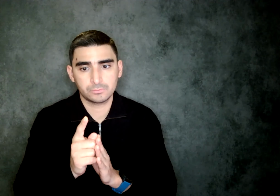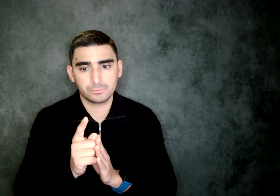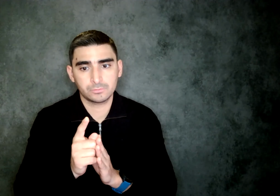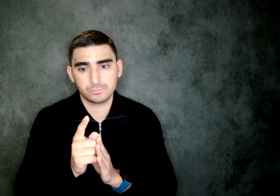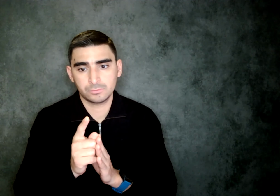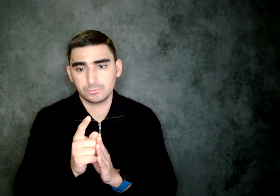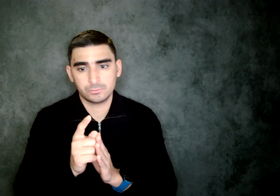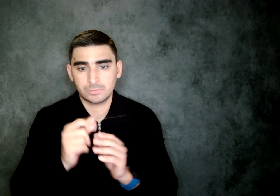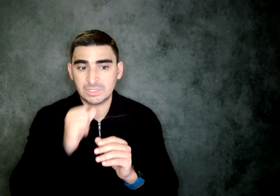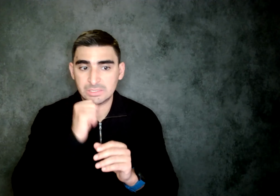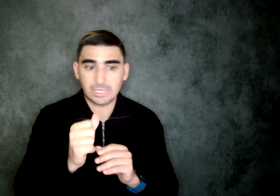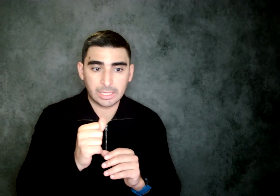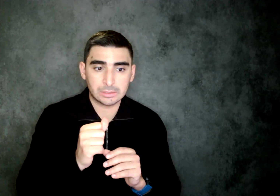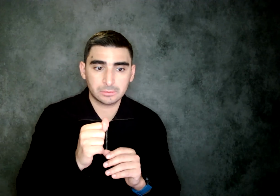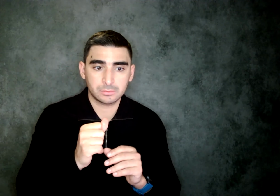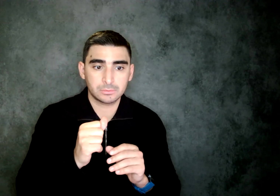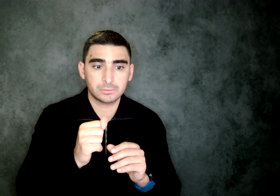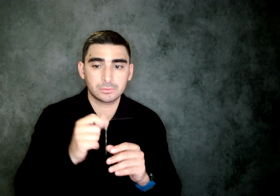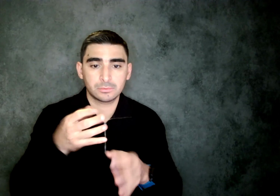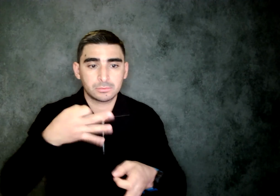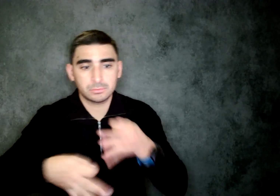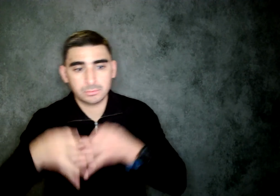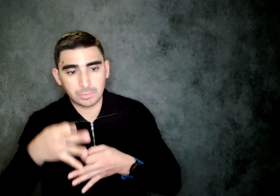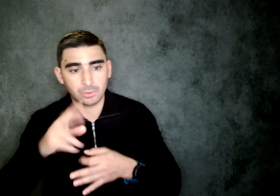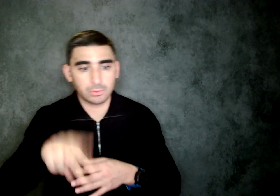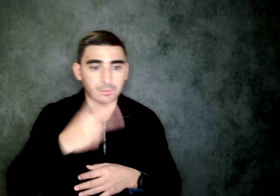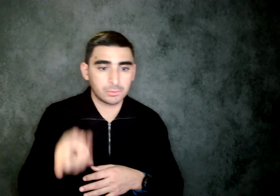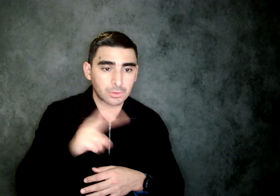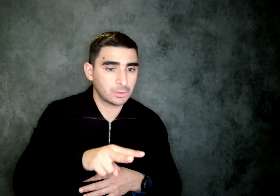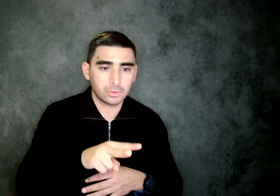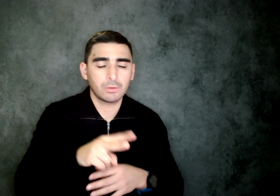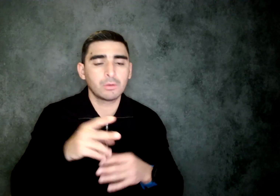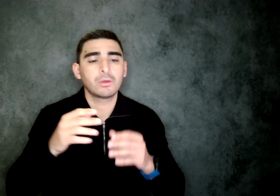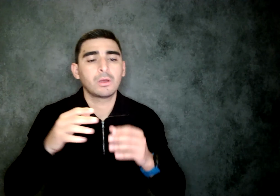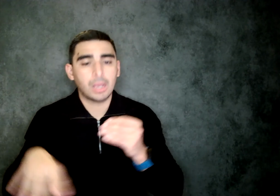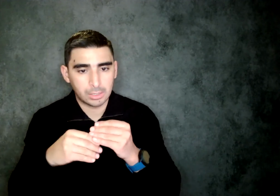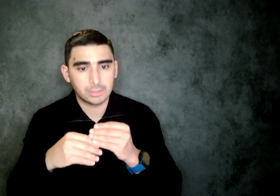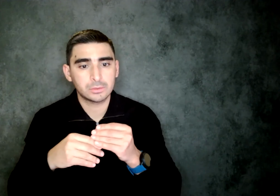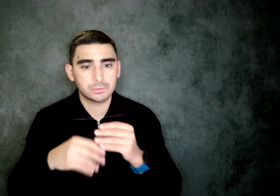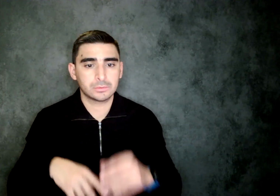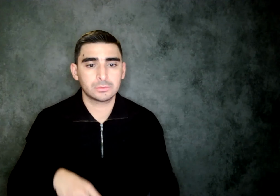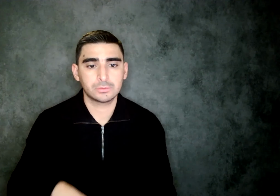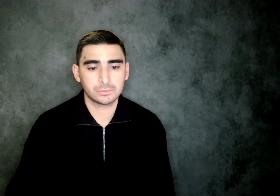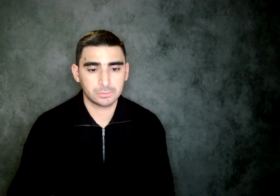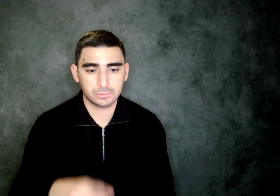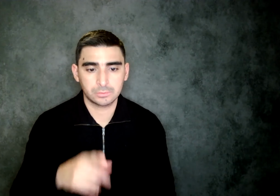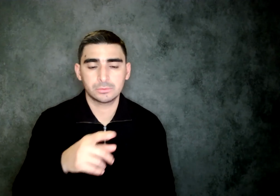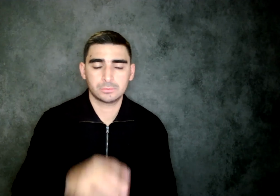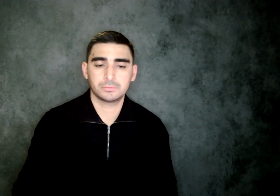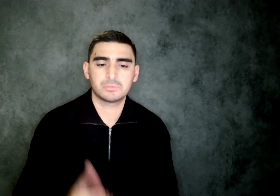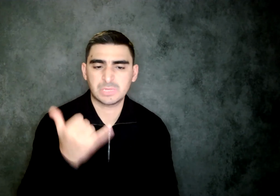to, not instead of, but in addition to, or perhaps as part of. Bueno, lo